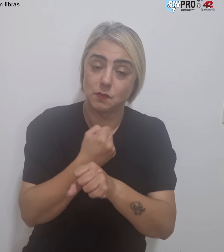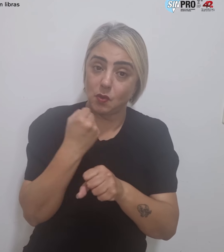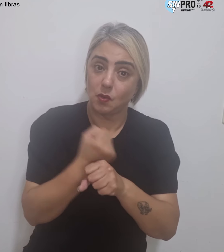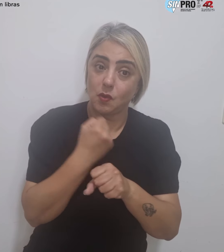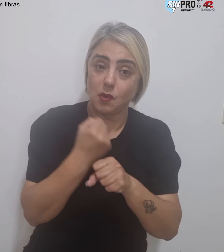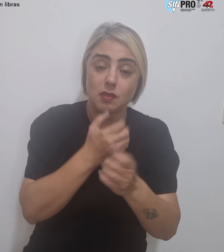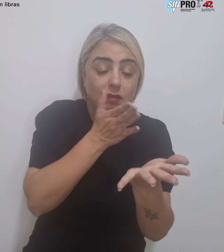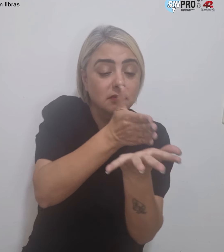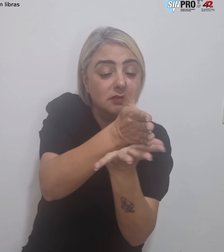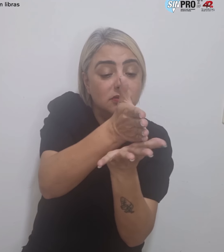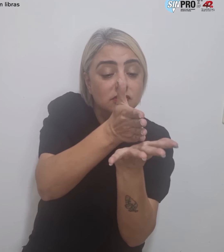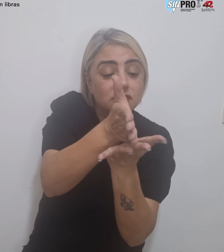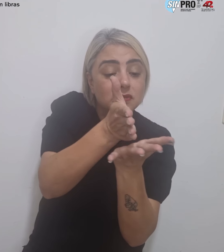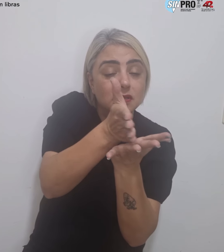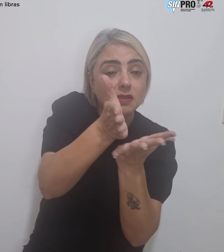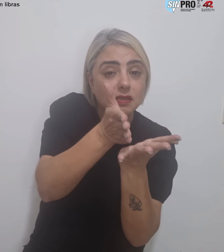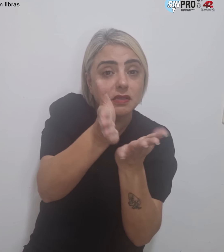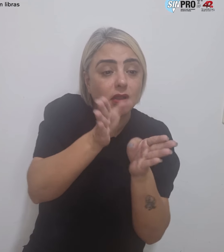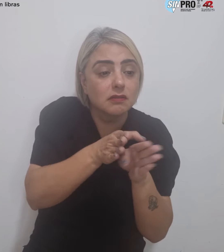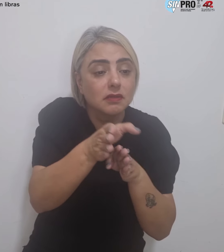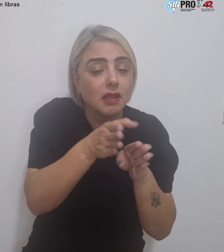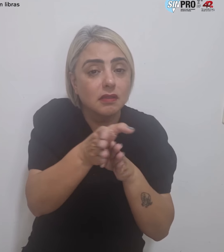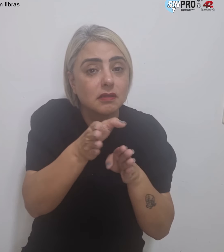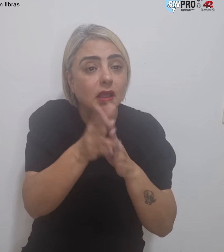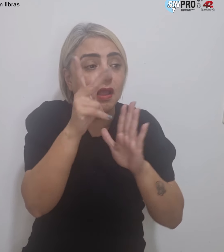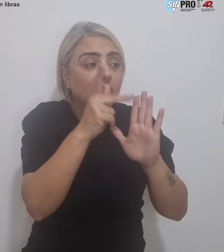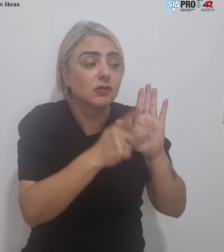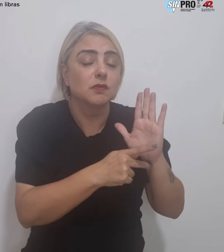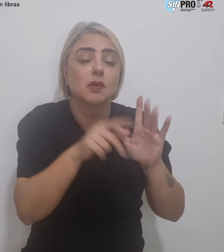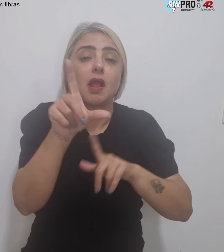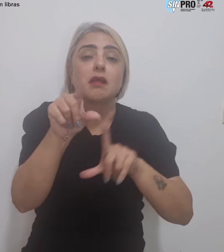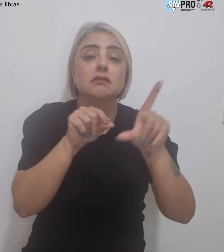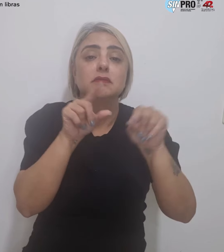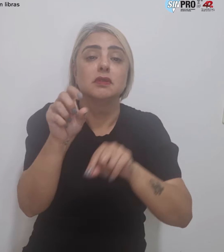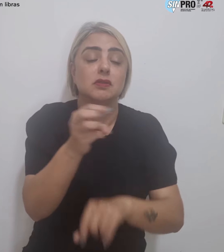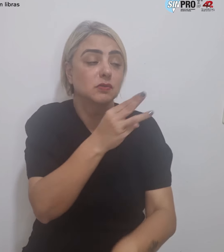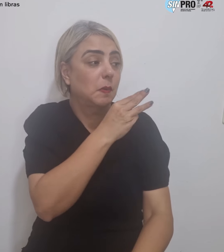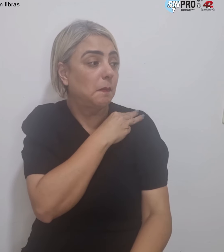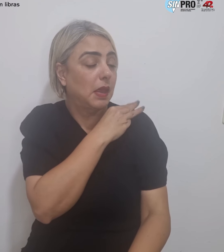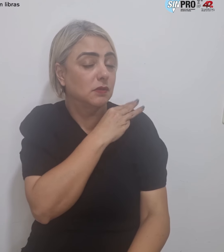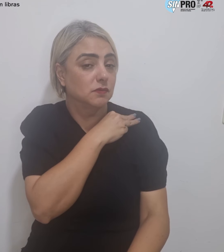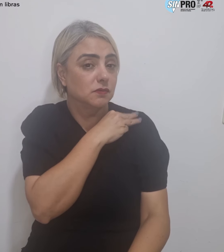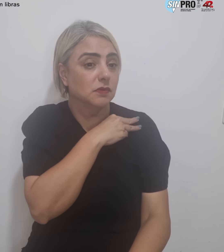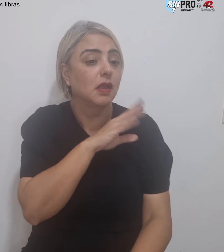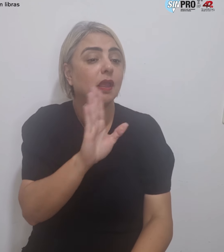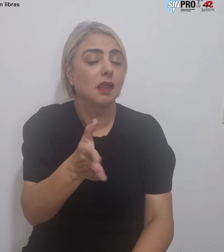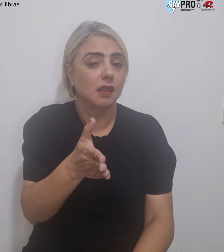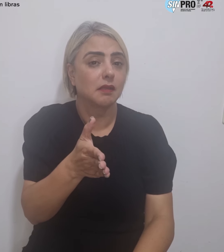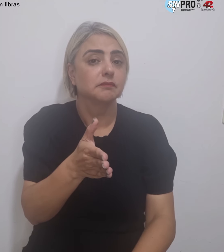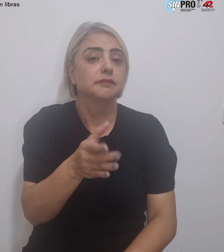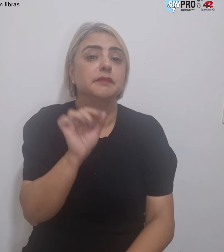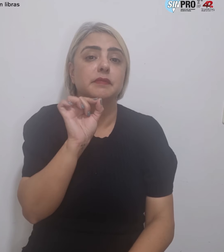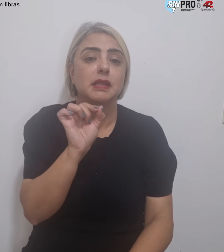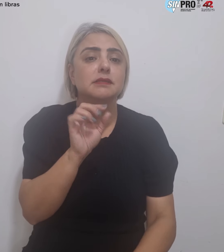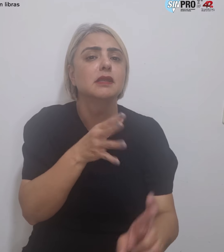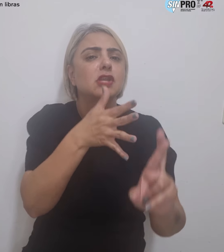diretrizes indutoras de um projeto alternativo de ensino médio, que seja referenciado